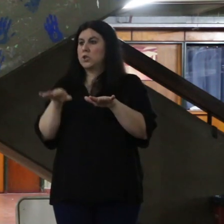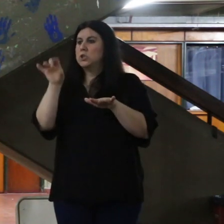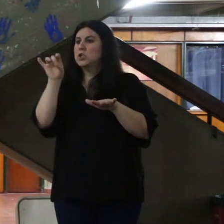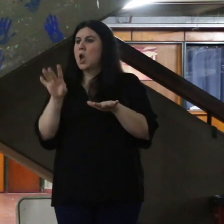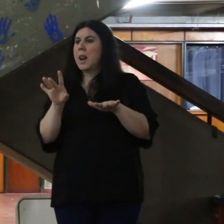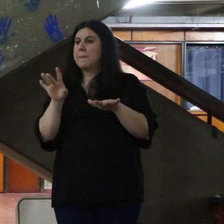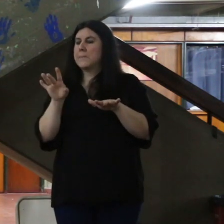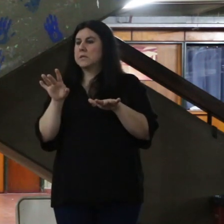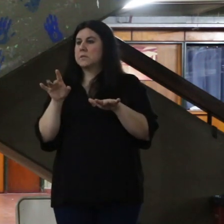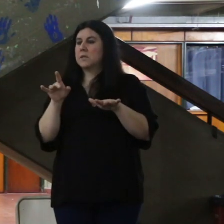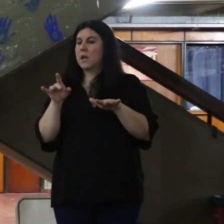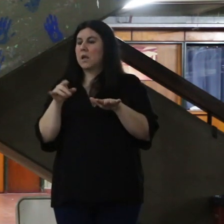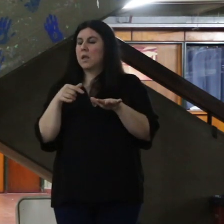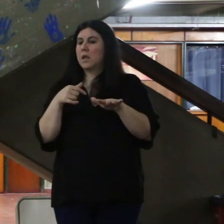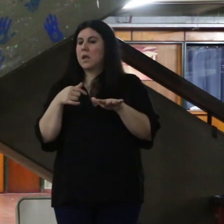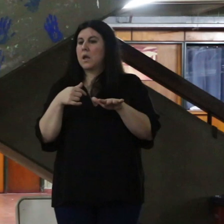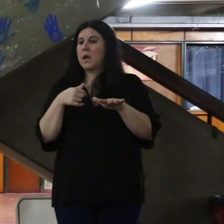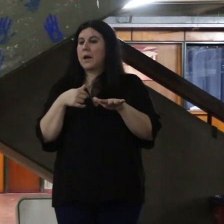nosotros como